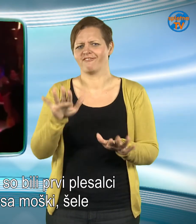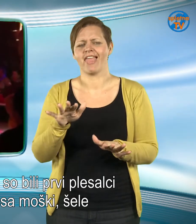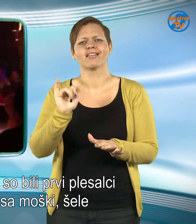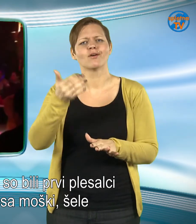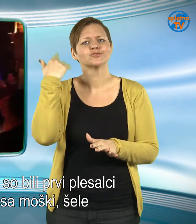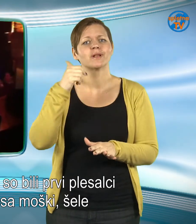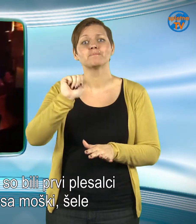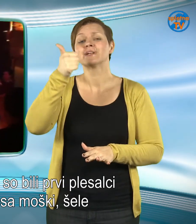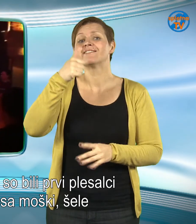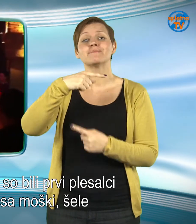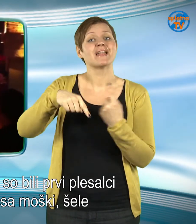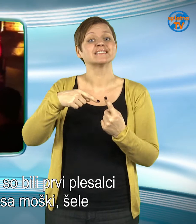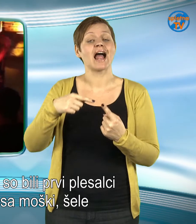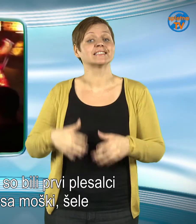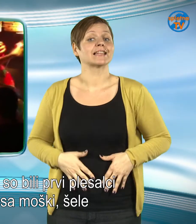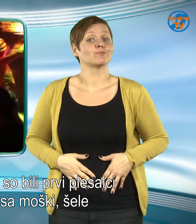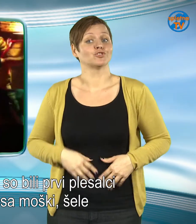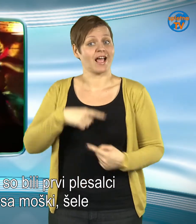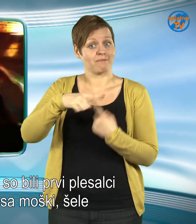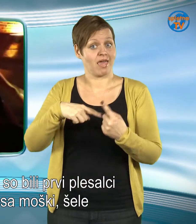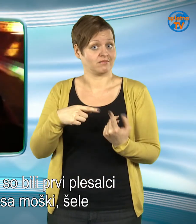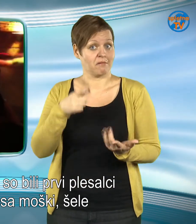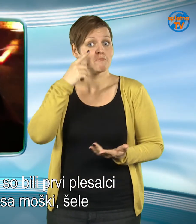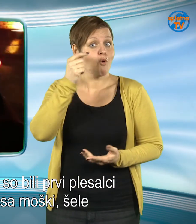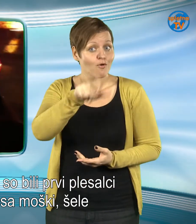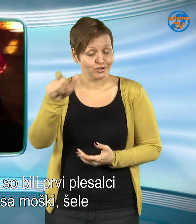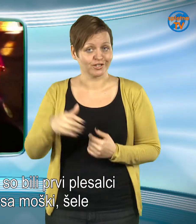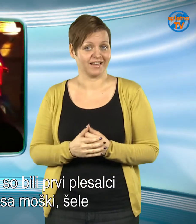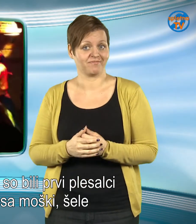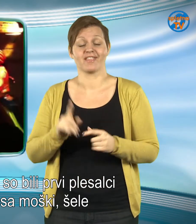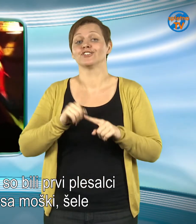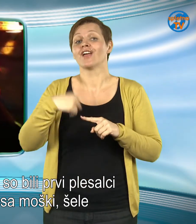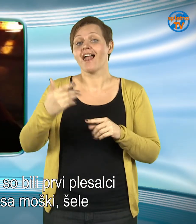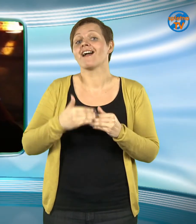plesalci trebušnega plesa moški, šele kasneje so plesati začele še ženske.